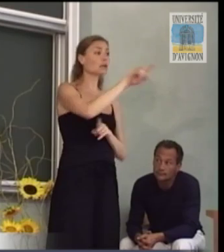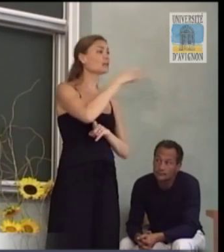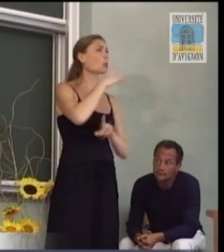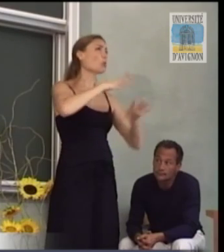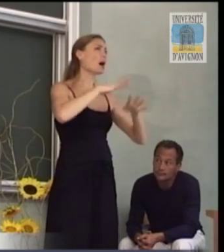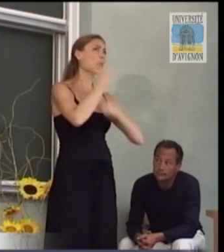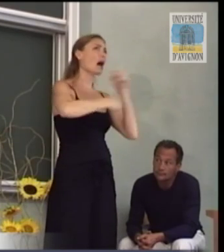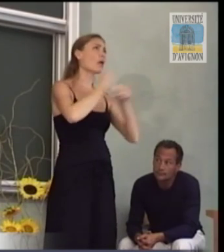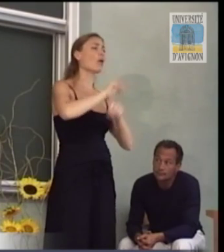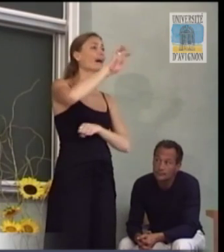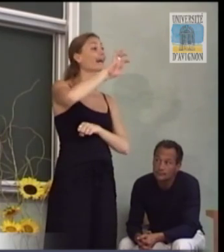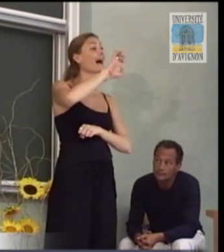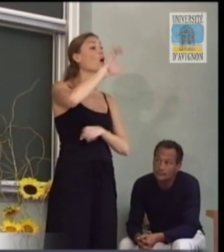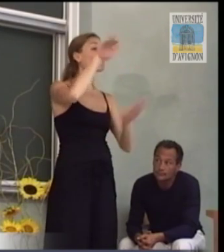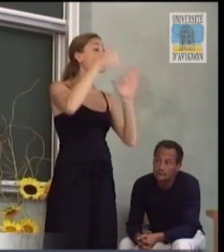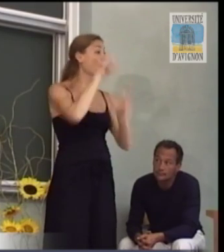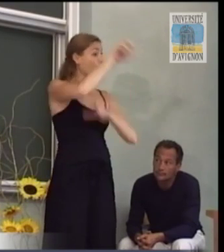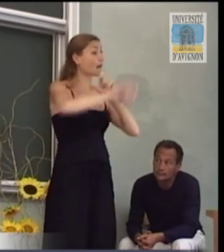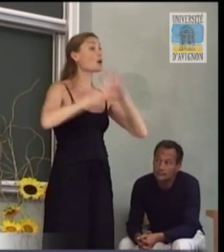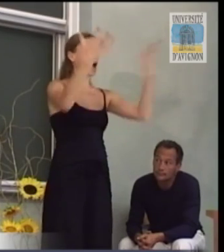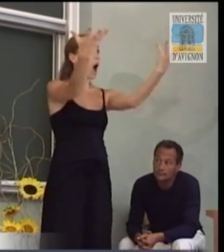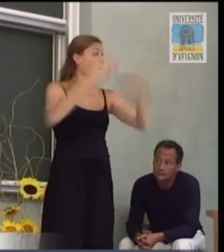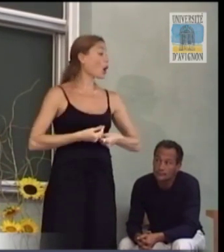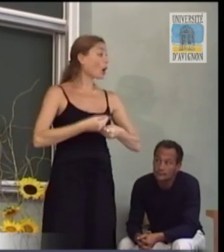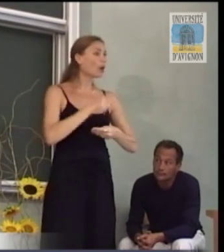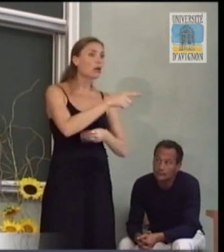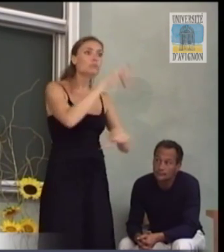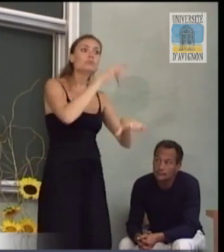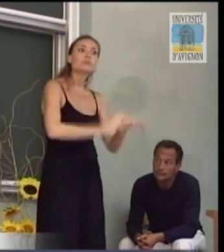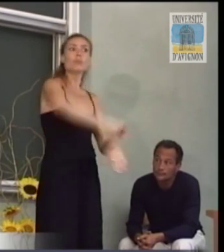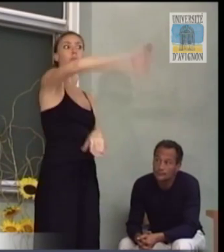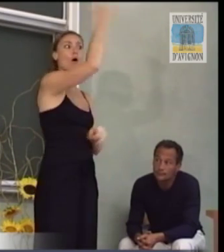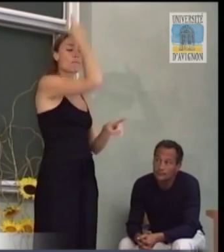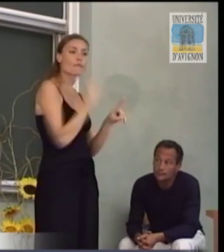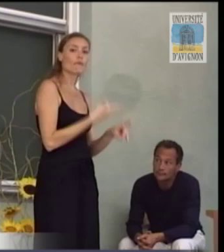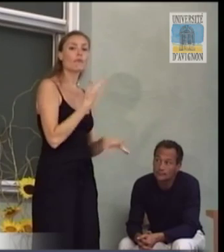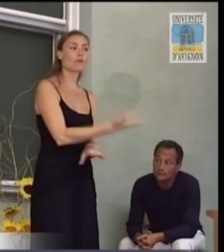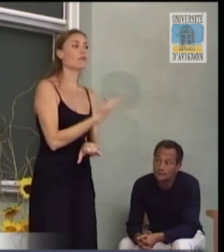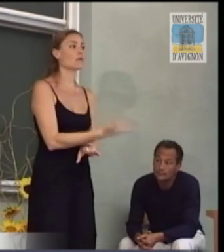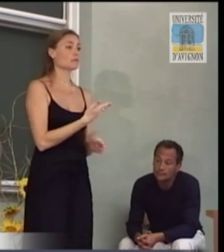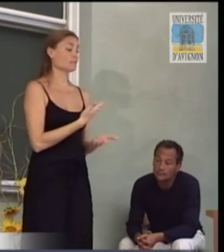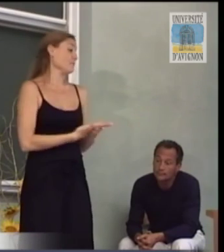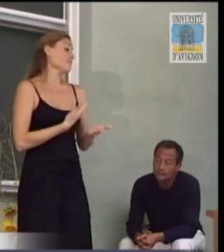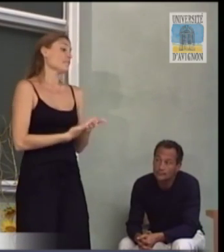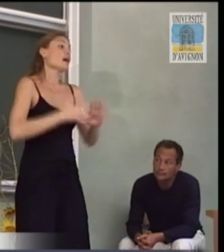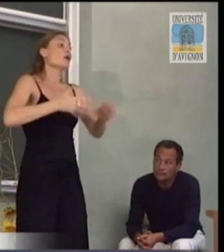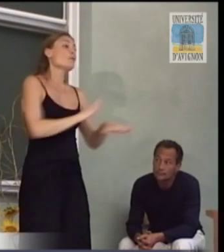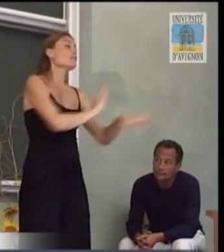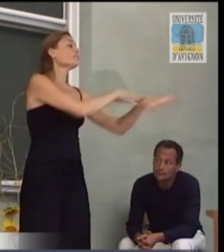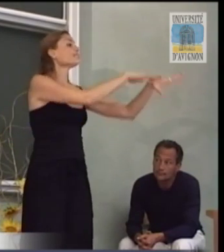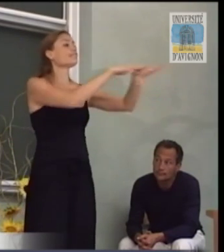reçus, et jamais ils n'avaient vu autant de monde. Voilà, c'est à chaque fois une manière aussi d'interpeller les uns et les